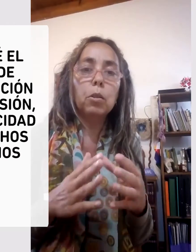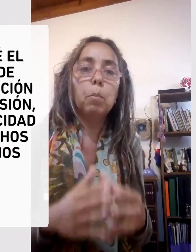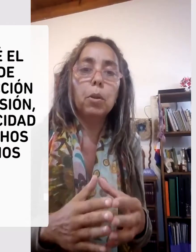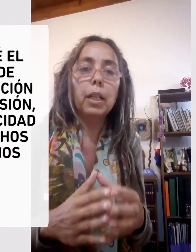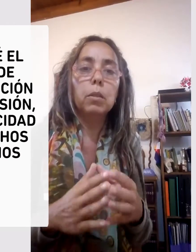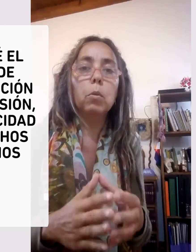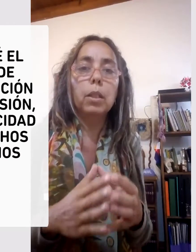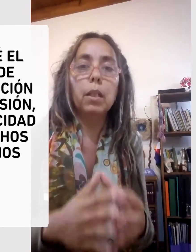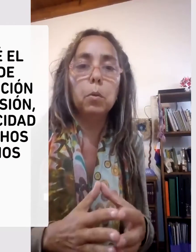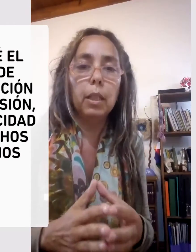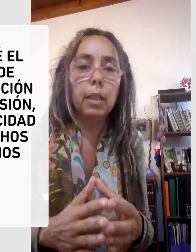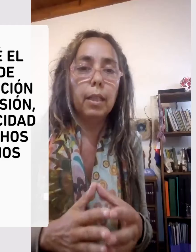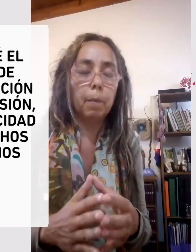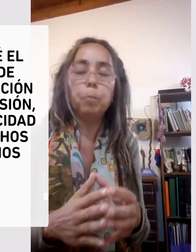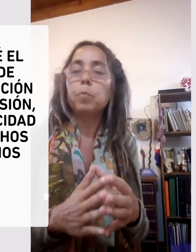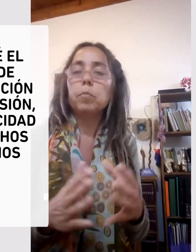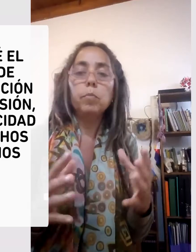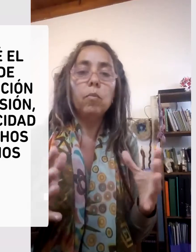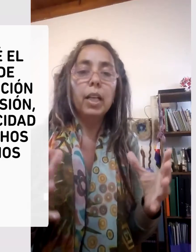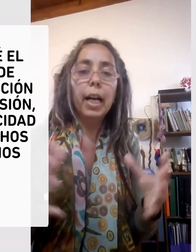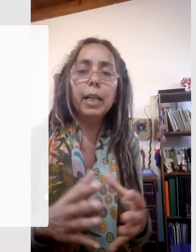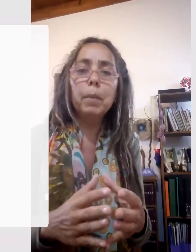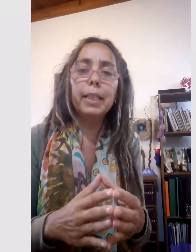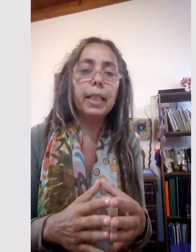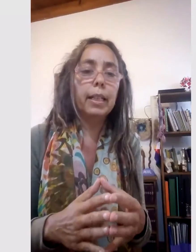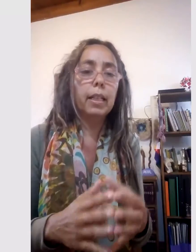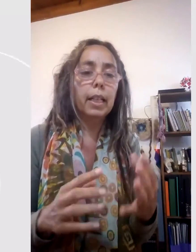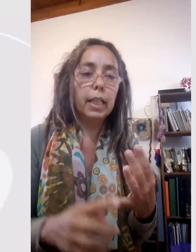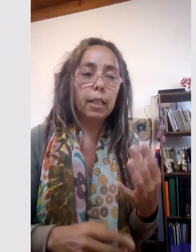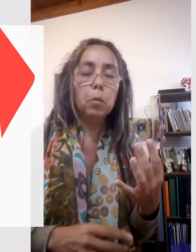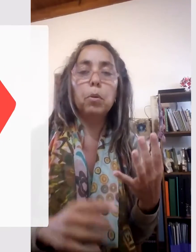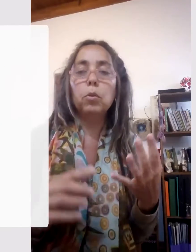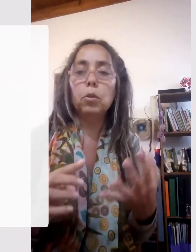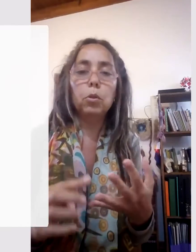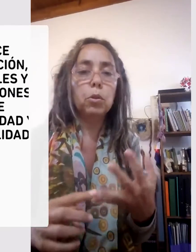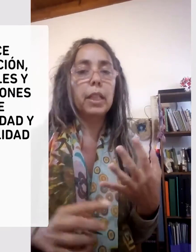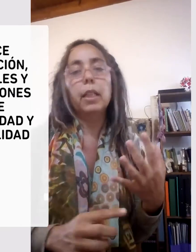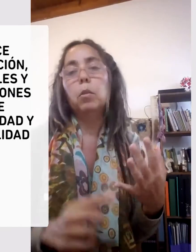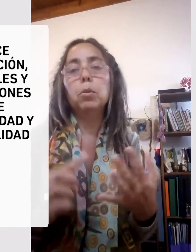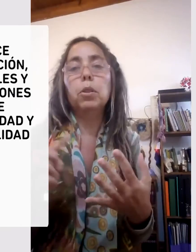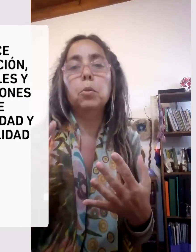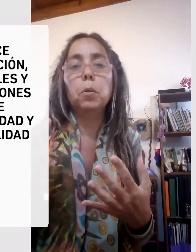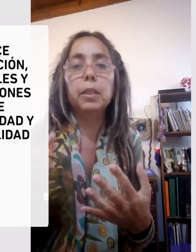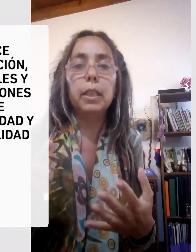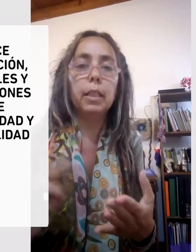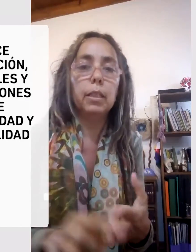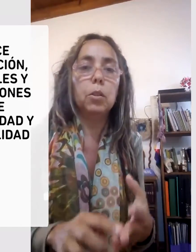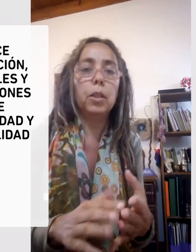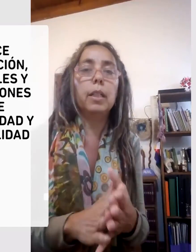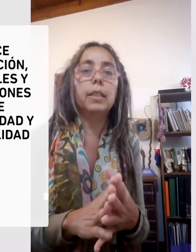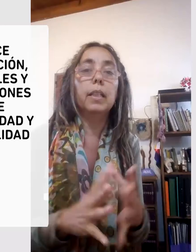aquello que nos podría resultar de utilidad hay material generado por nosotros generado por otras universidades